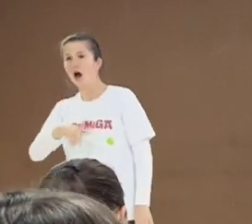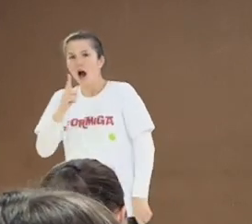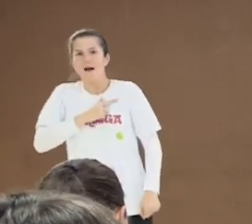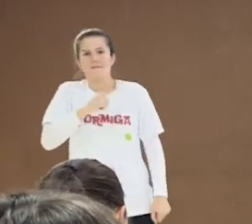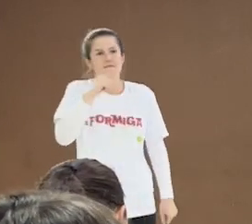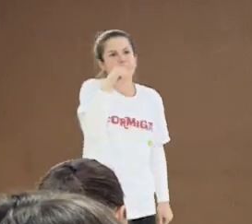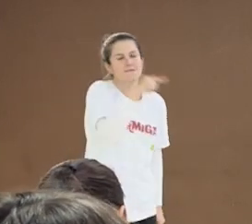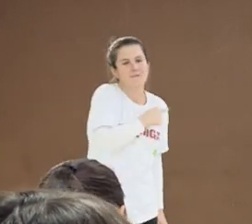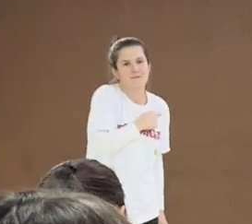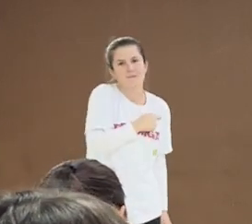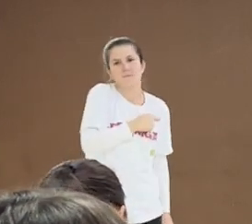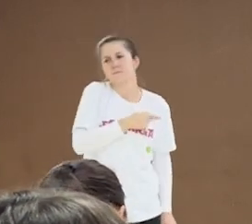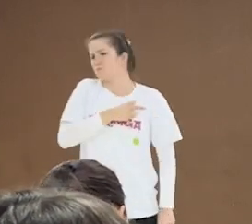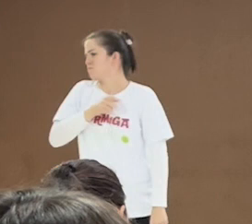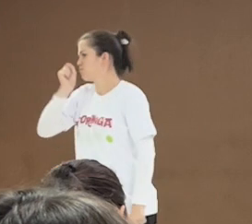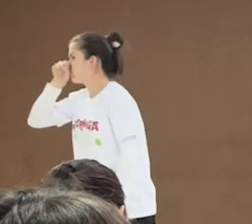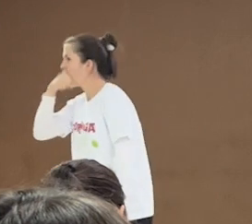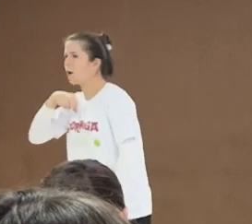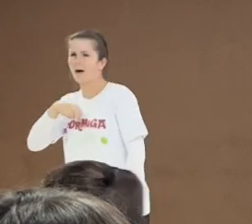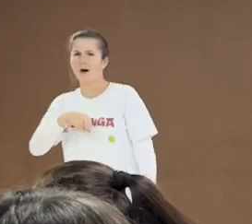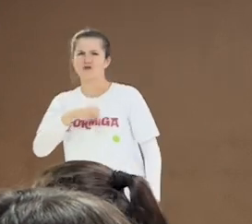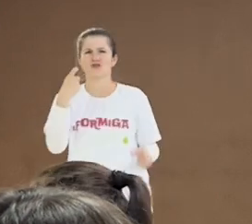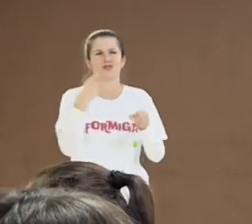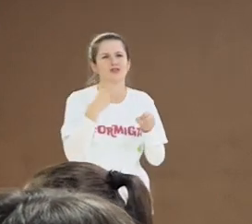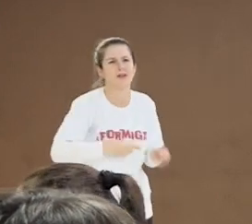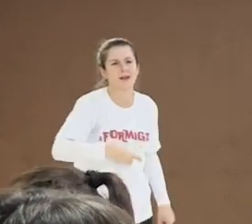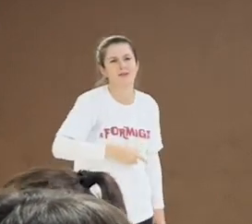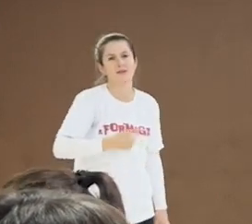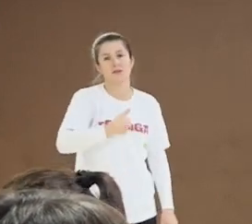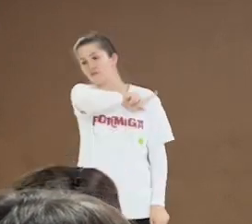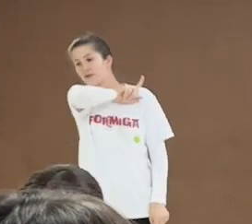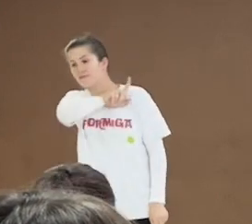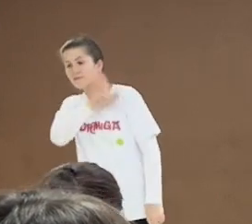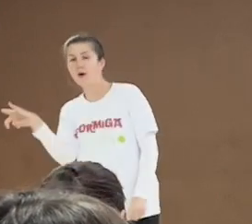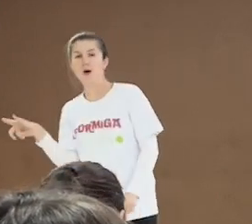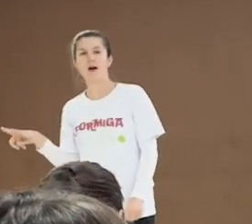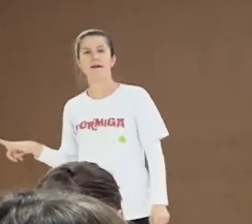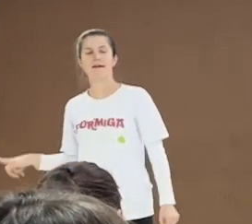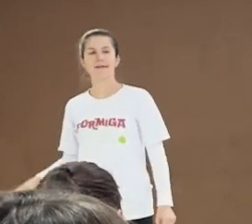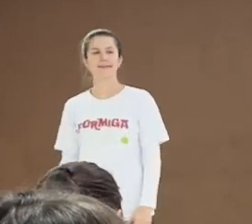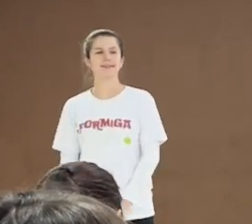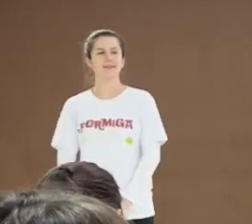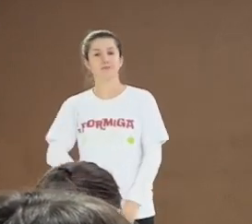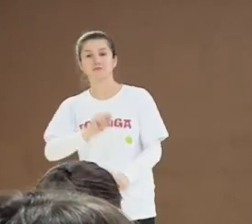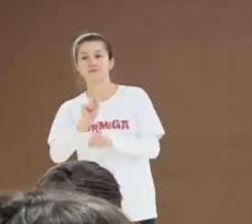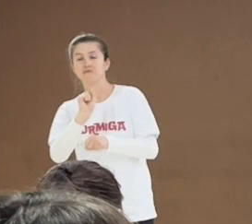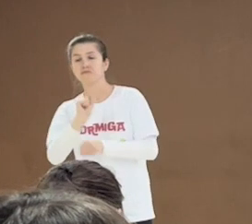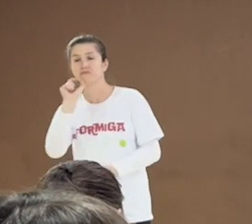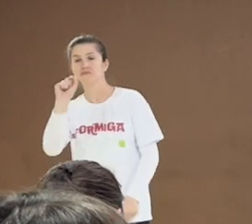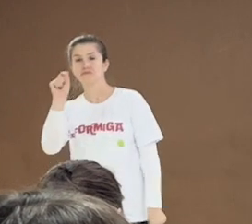feio! Metida! Bobalhão! Antipática! Eu vou embora! Então vai! Vou! Vai! Tá esperando o quê, hein?